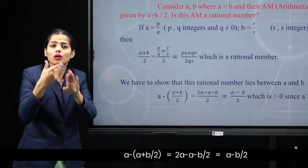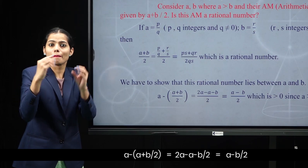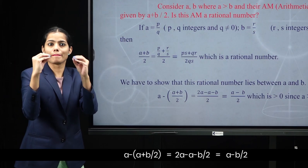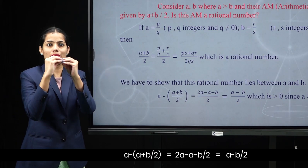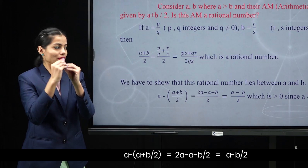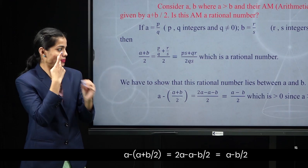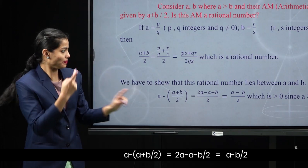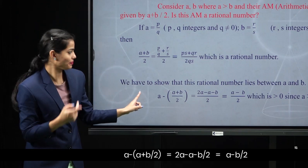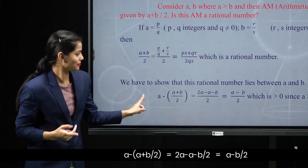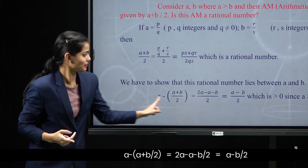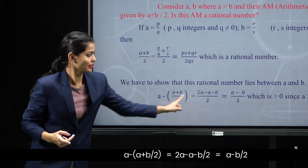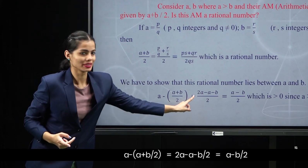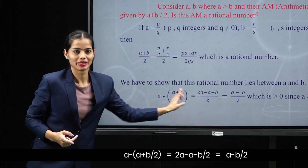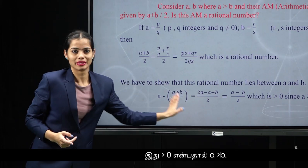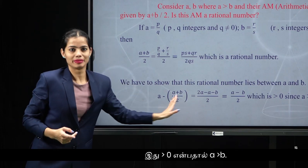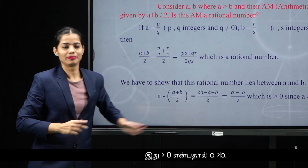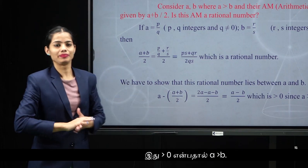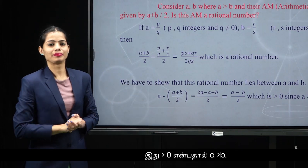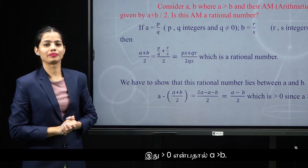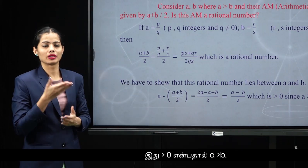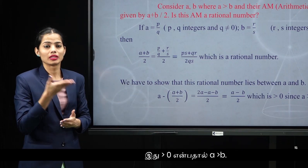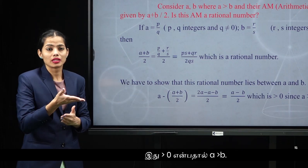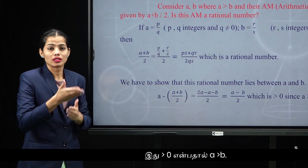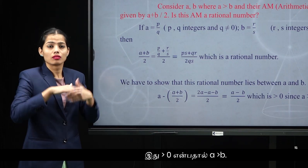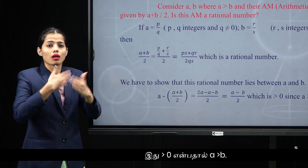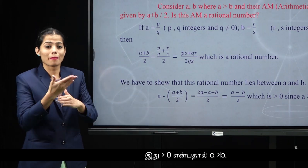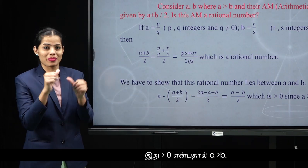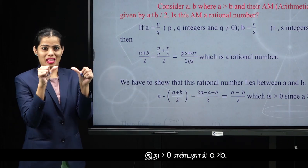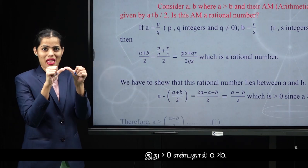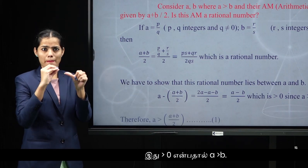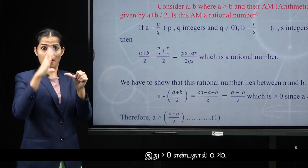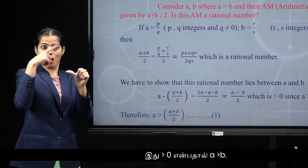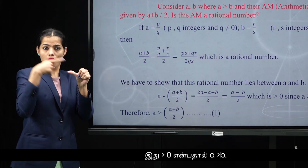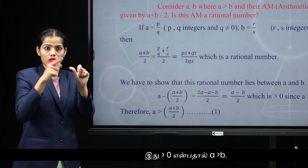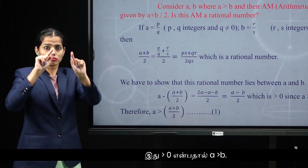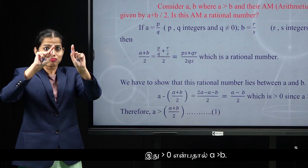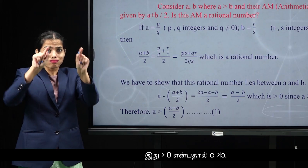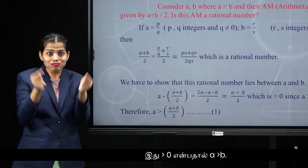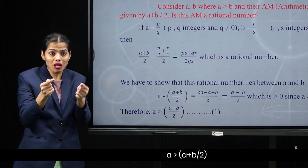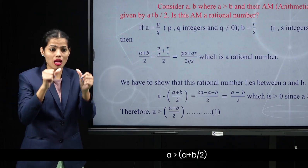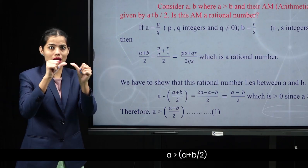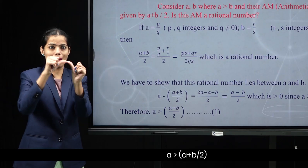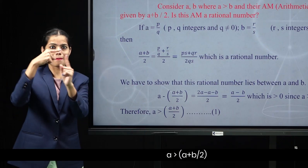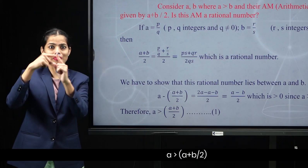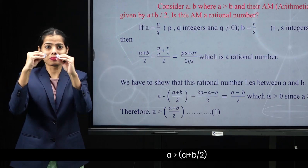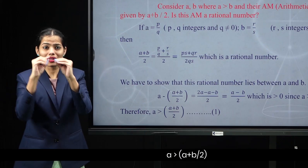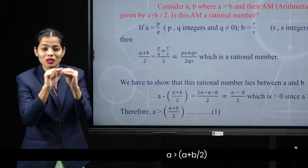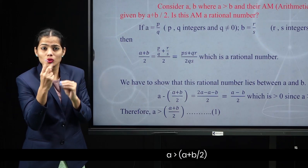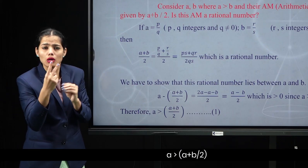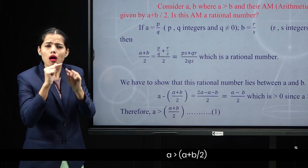இன் கீழ் 2. இது பூஜ்ஜியத்தை விட பெரியது என்பதால் A Bஐ விட பெரியது. A வட்ட அடைப்புக்குறிக்குள்